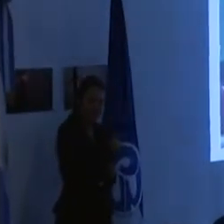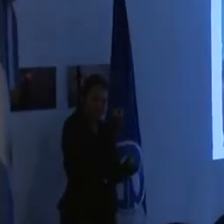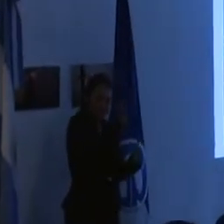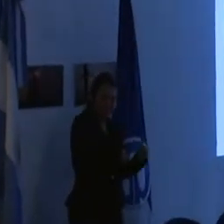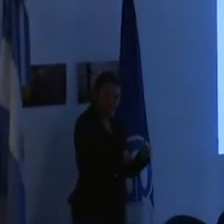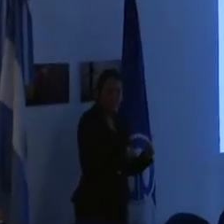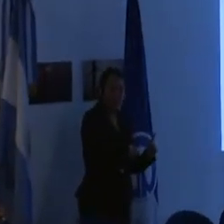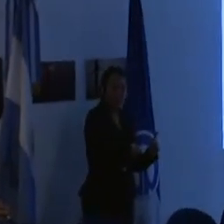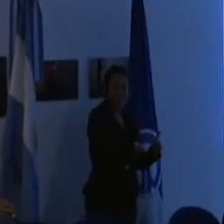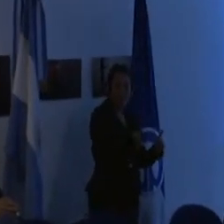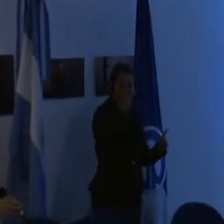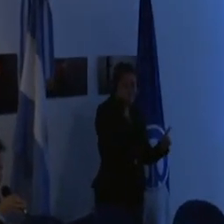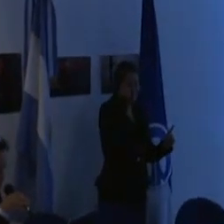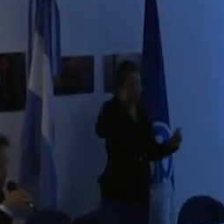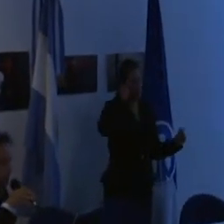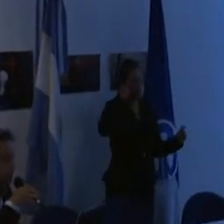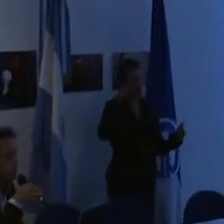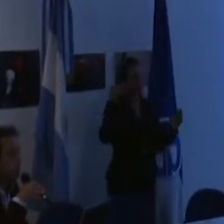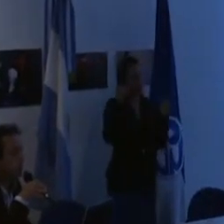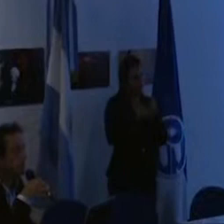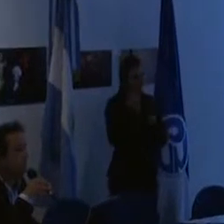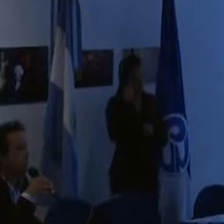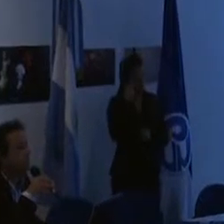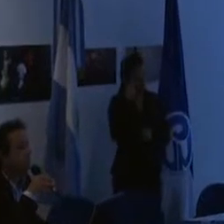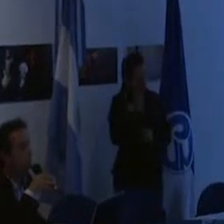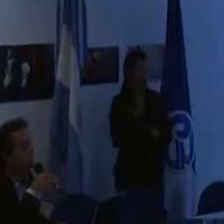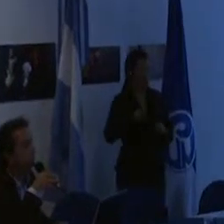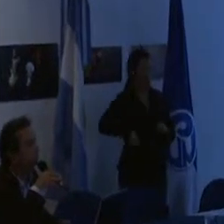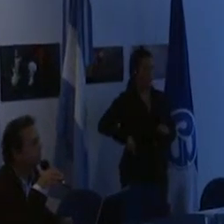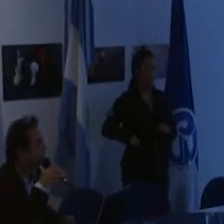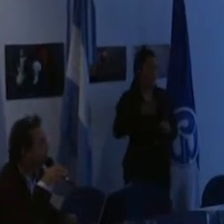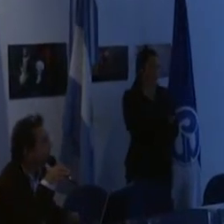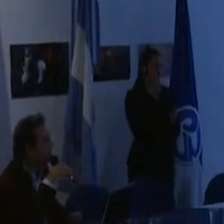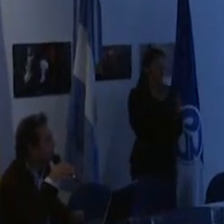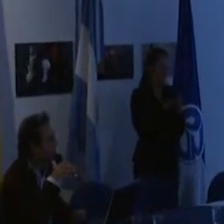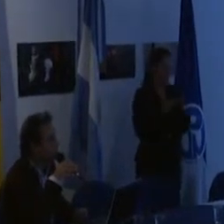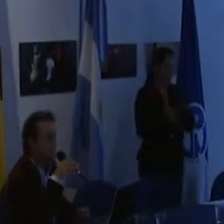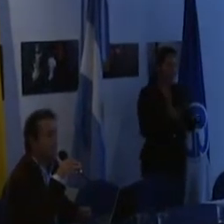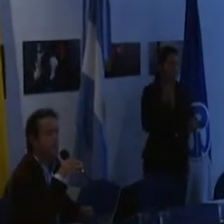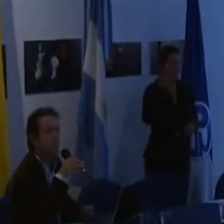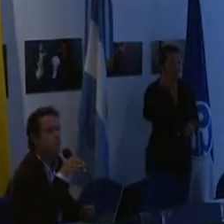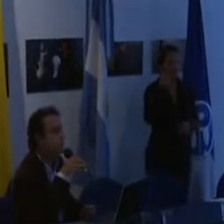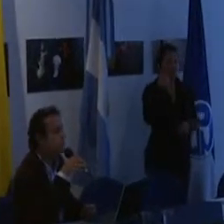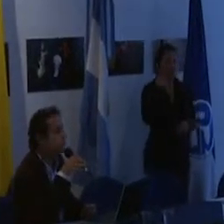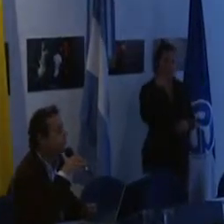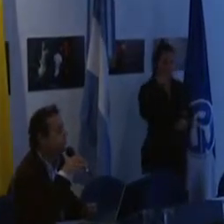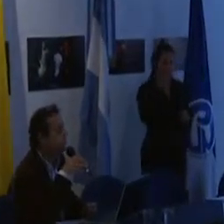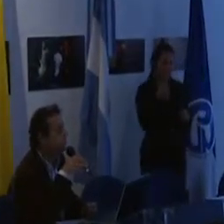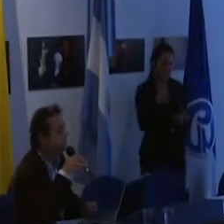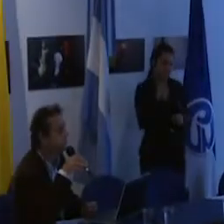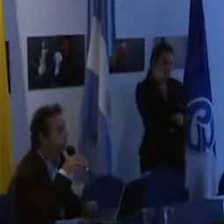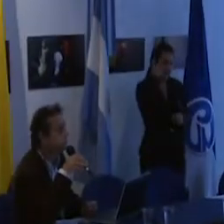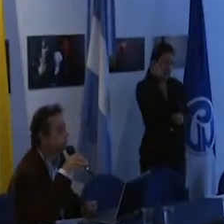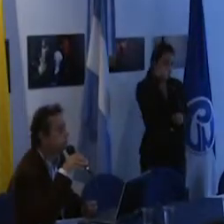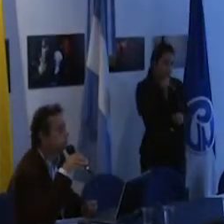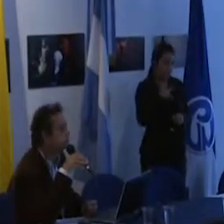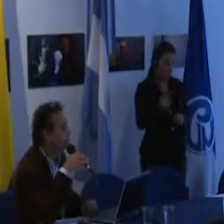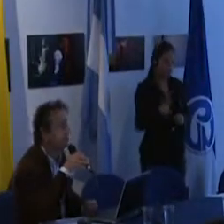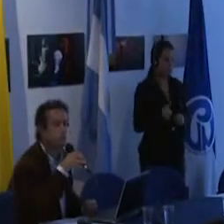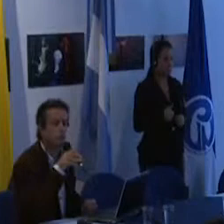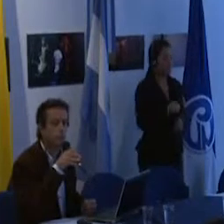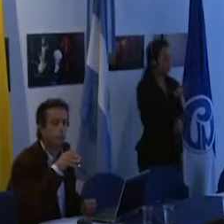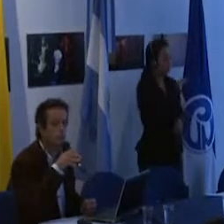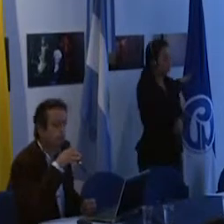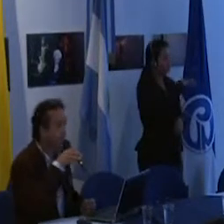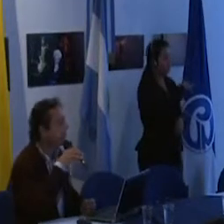la escuela por ejemplo el padre de un niño con síndrome de Down me decía que mi niño es un